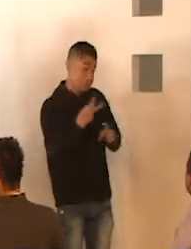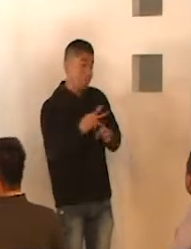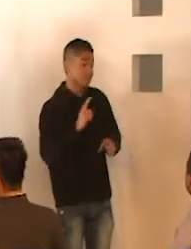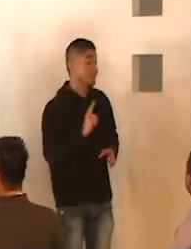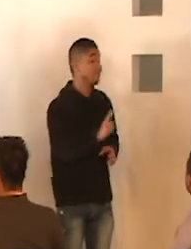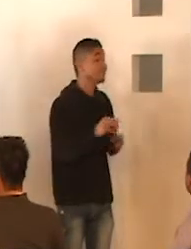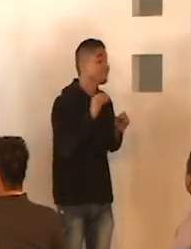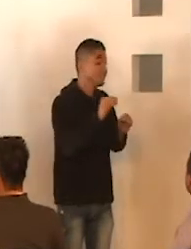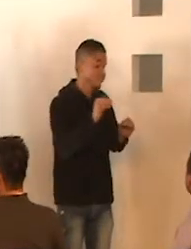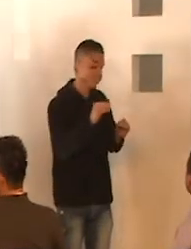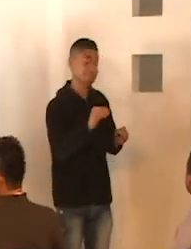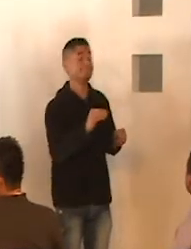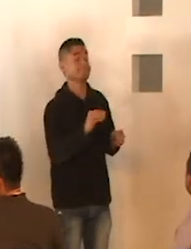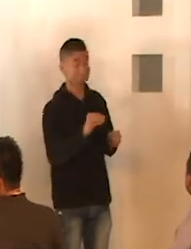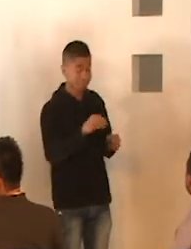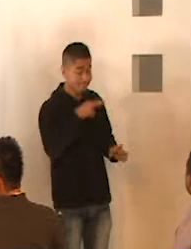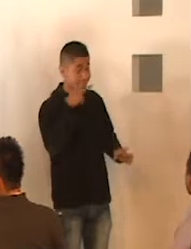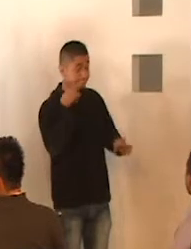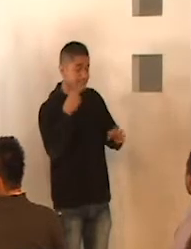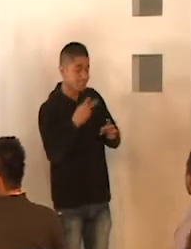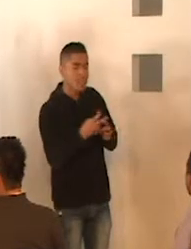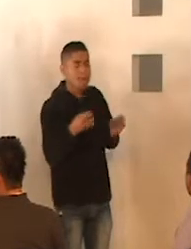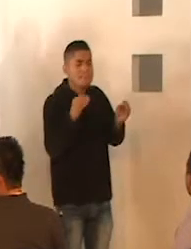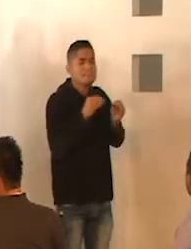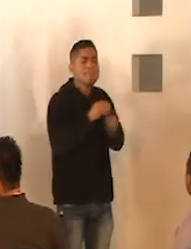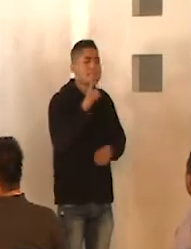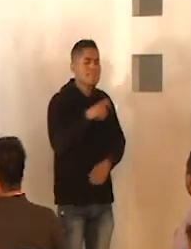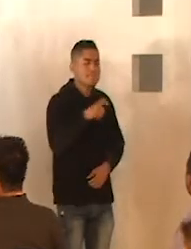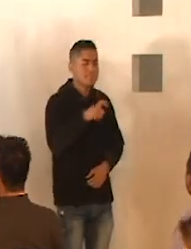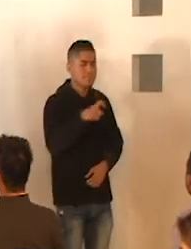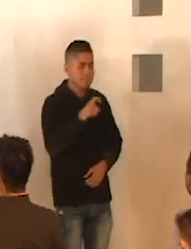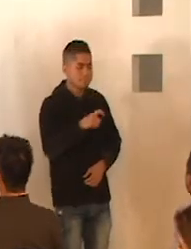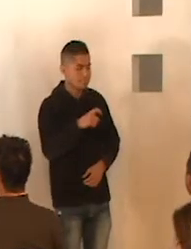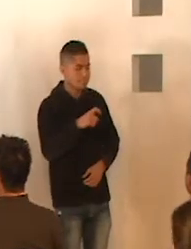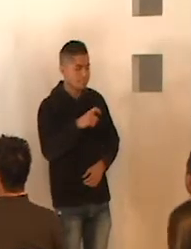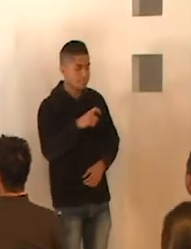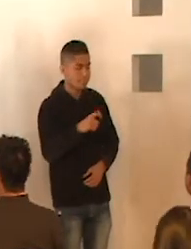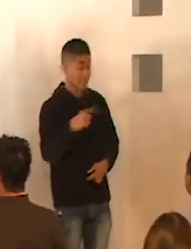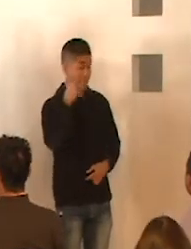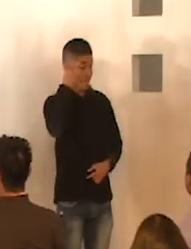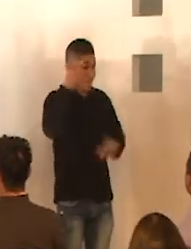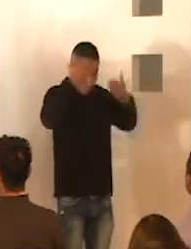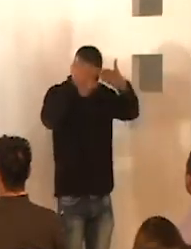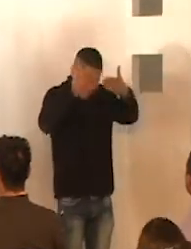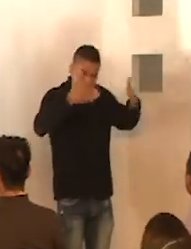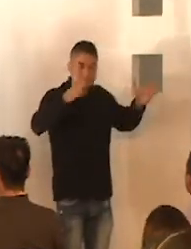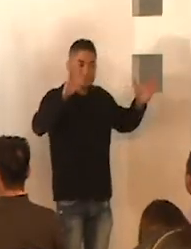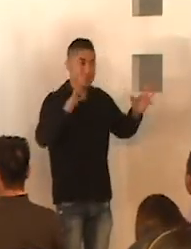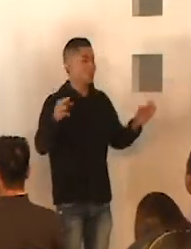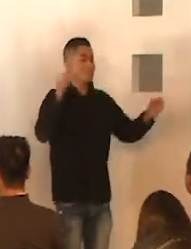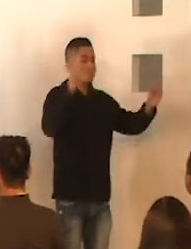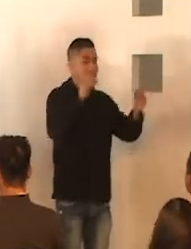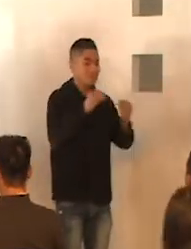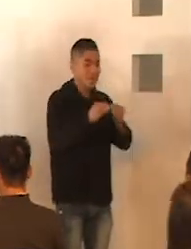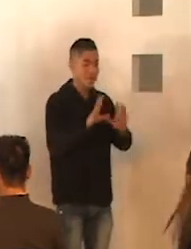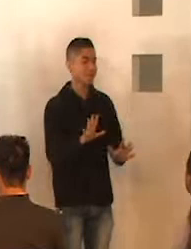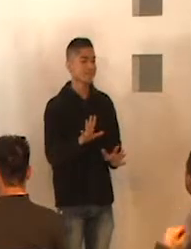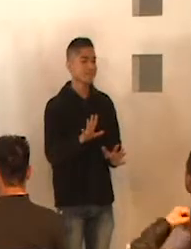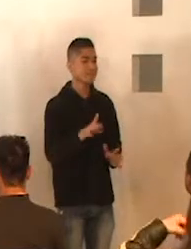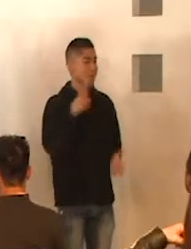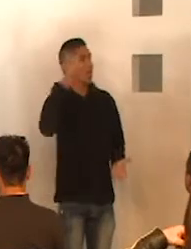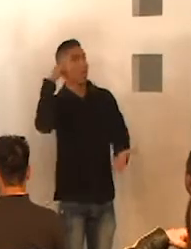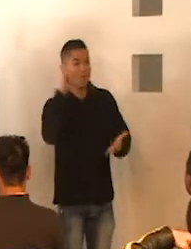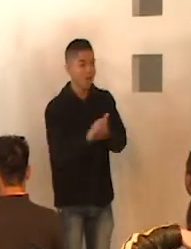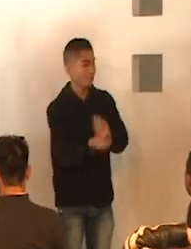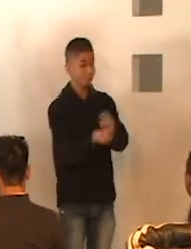son bastantes y se necesita de una mente abierta y de un cambio de paradigma